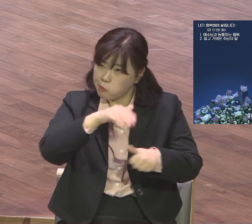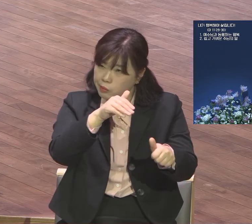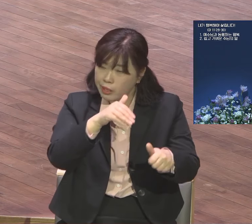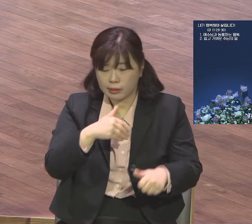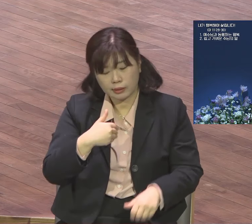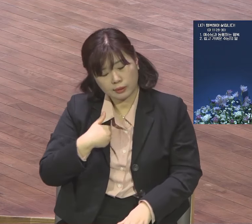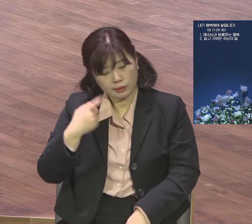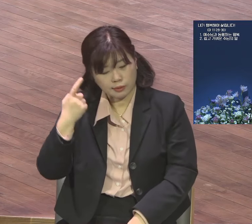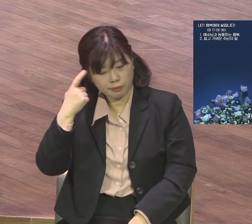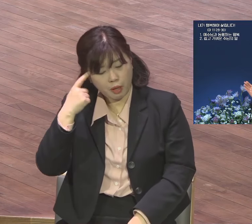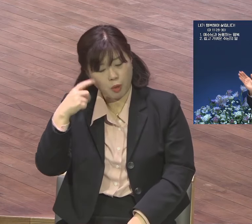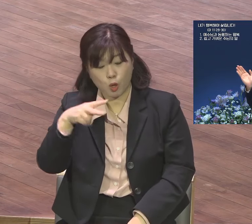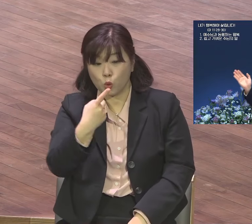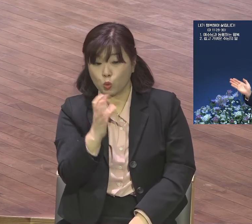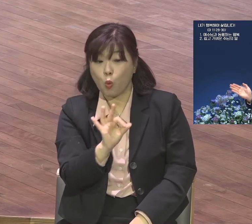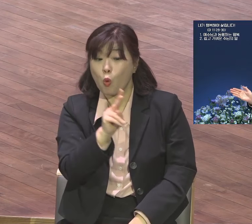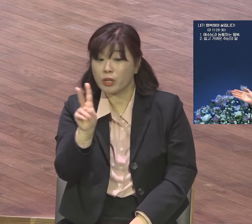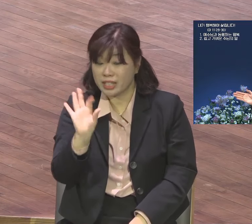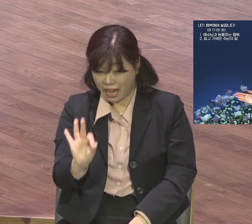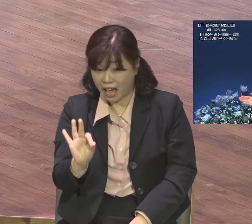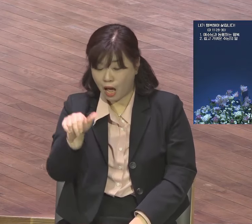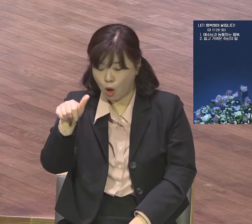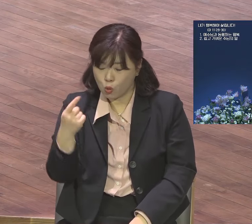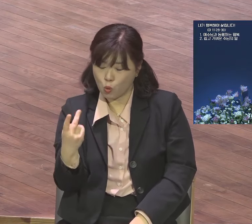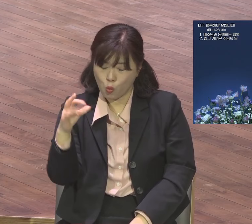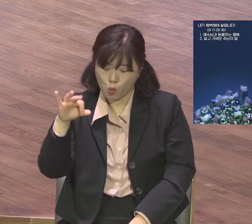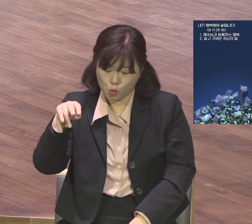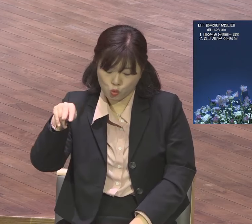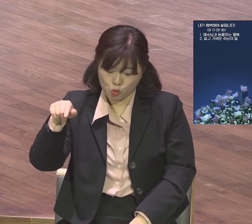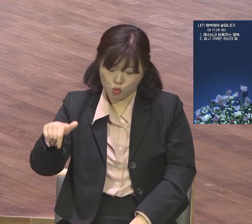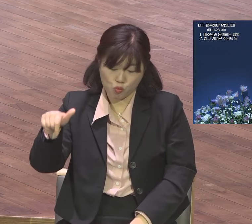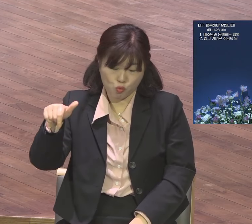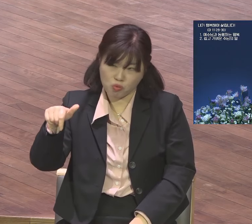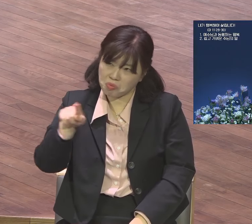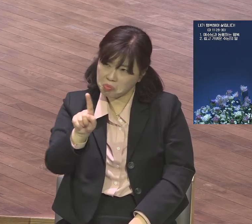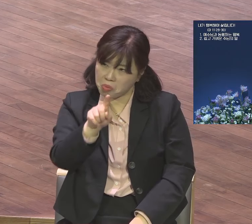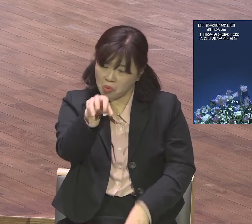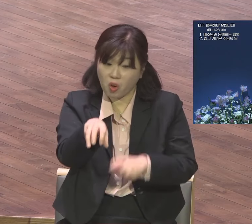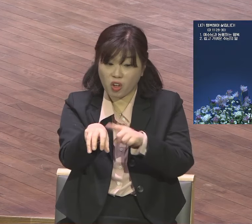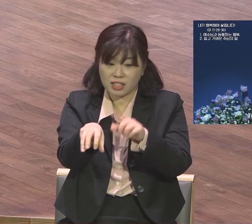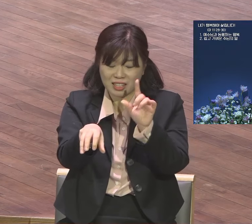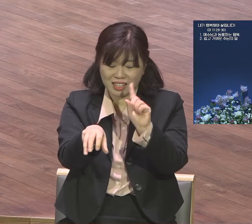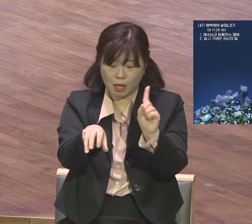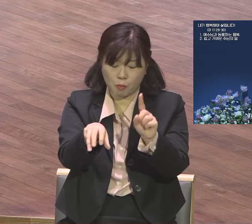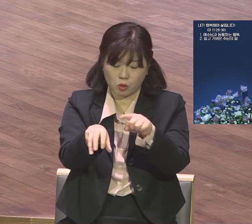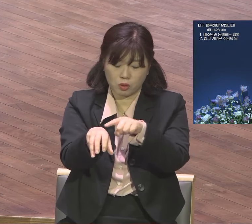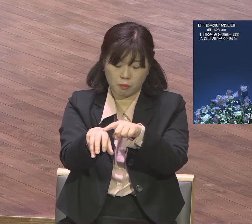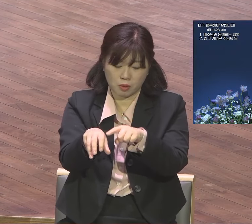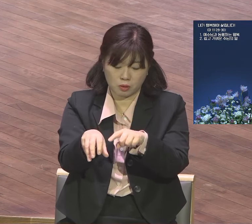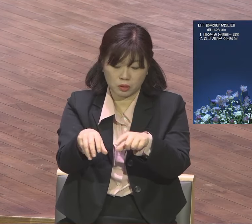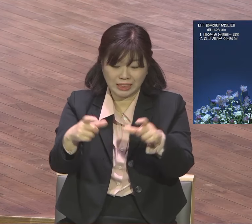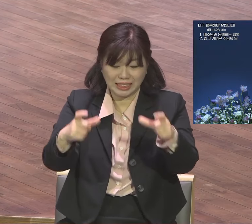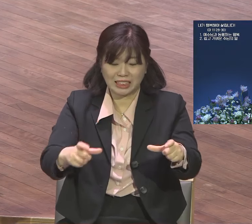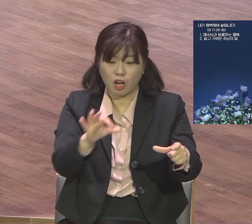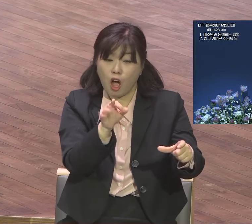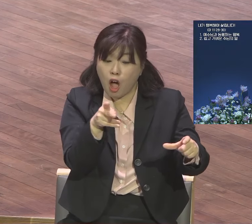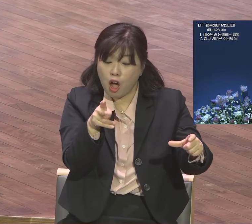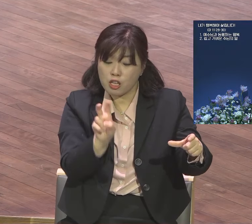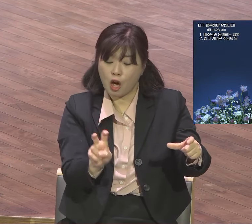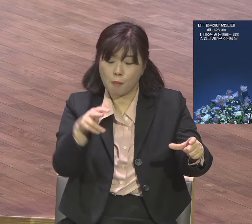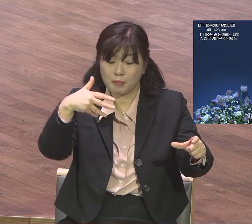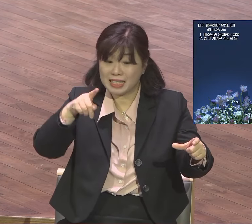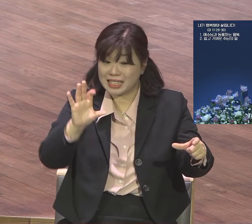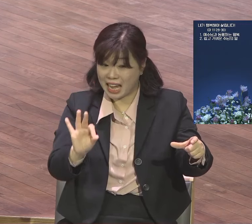교육원이 염창동에 있었습니다. 우리 청년들 결혼하실 때 한복 맞추러 그 동서견직